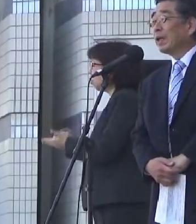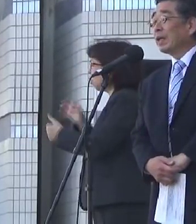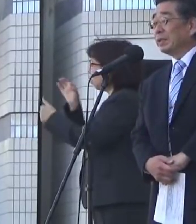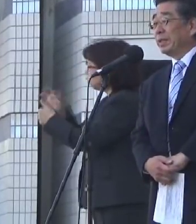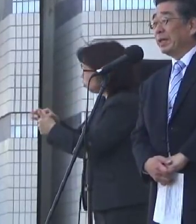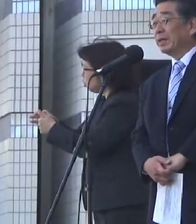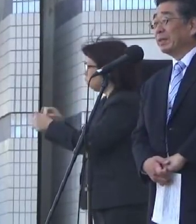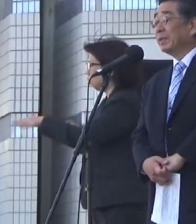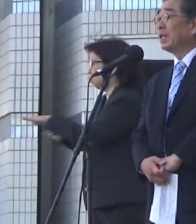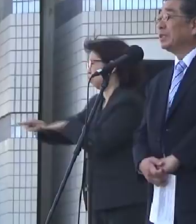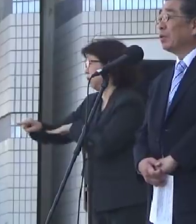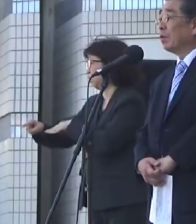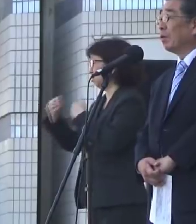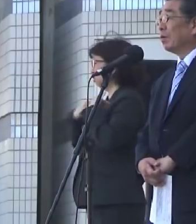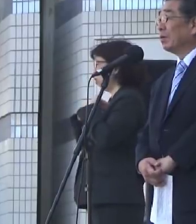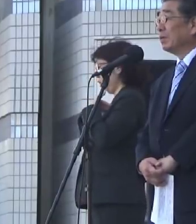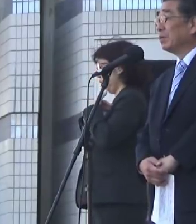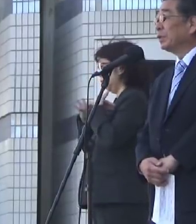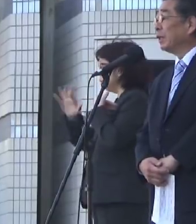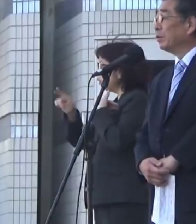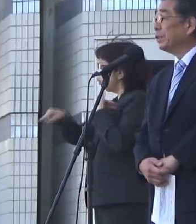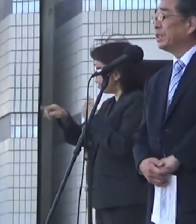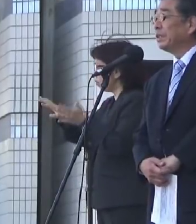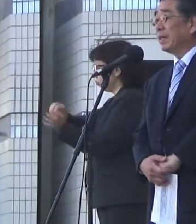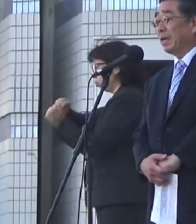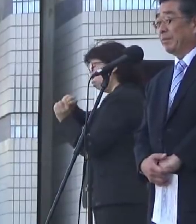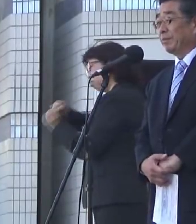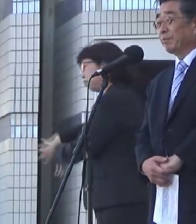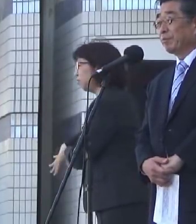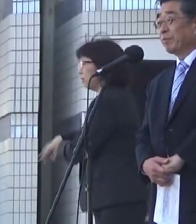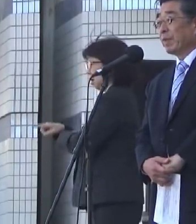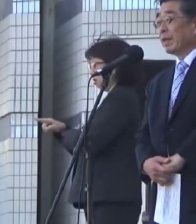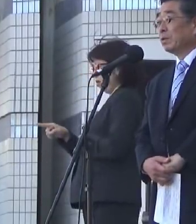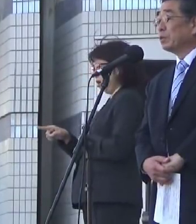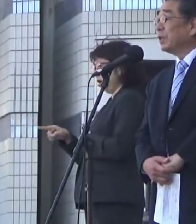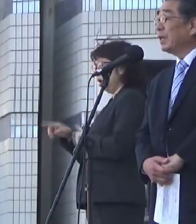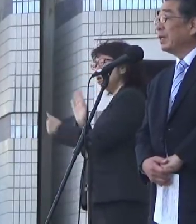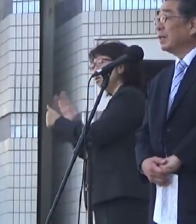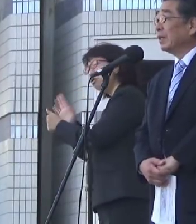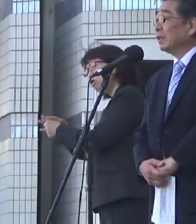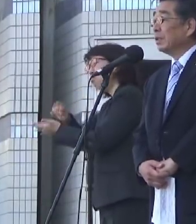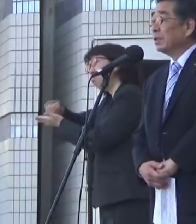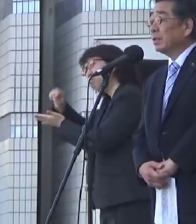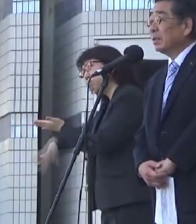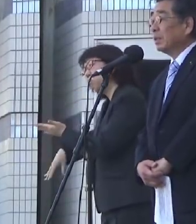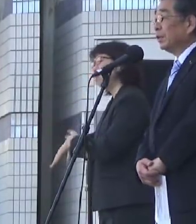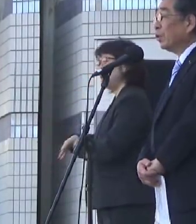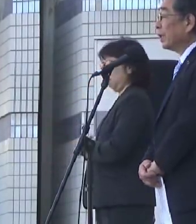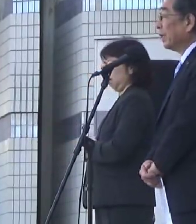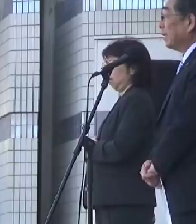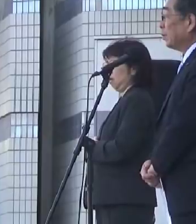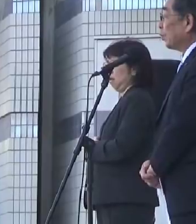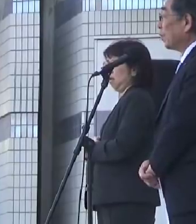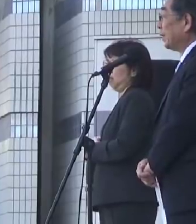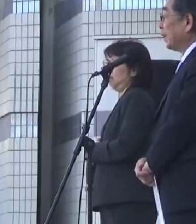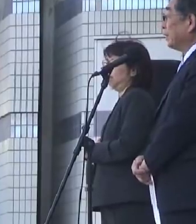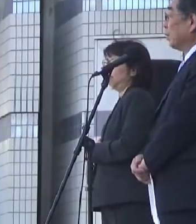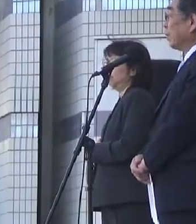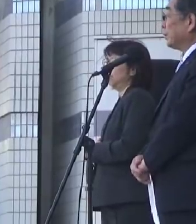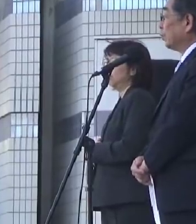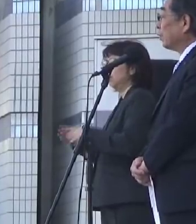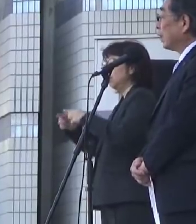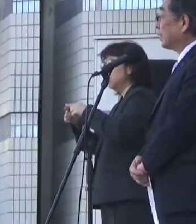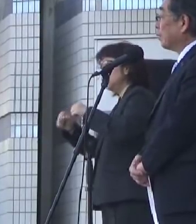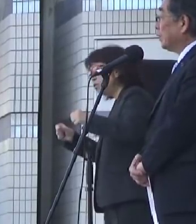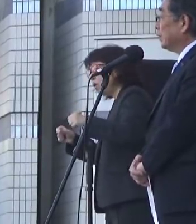それをほったらかして被災者をの支援を打ち切って、そして日本原電の東海第